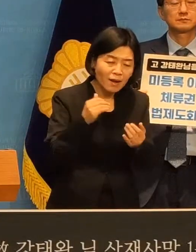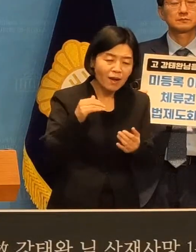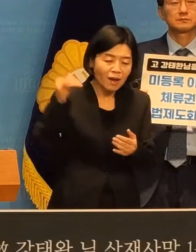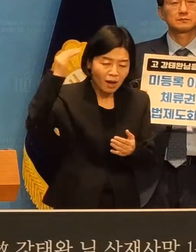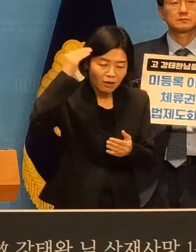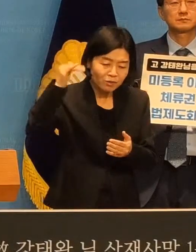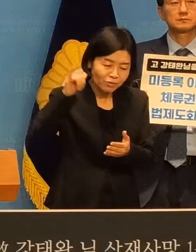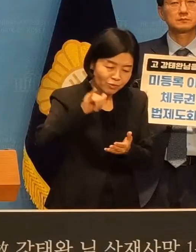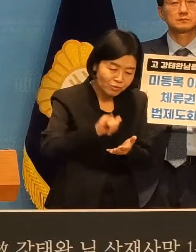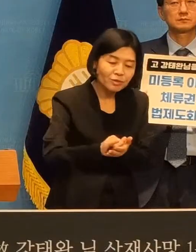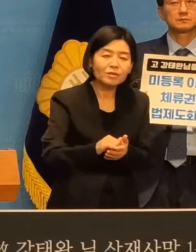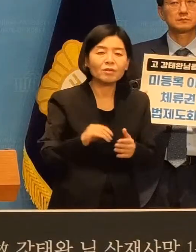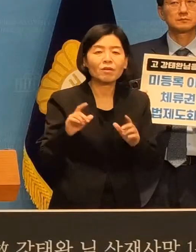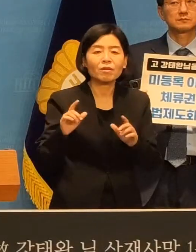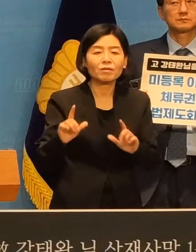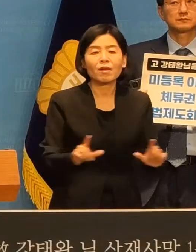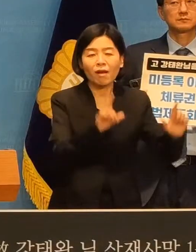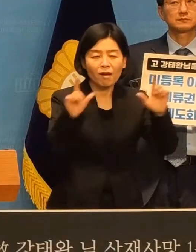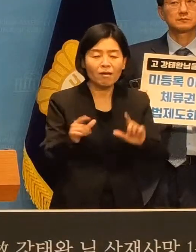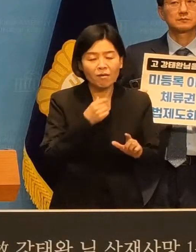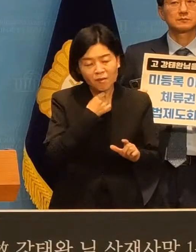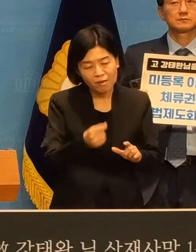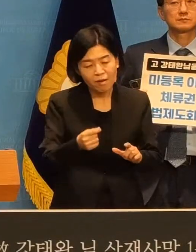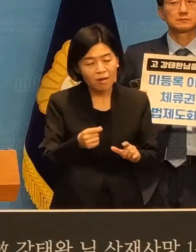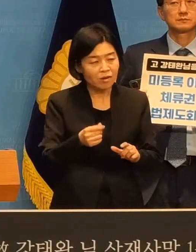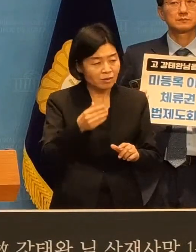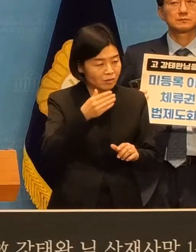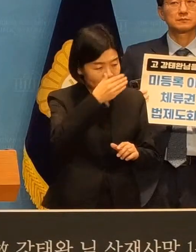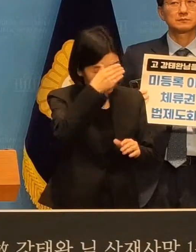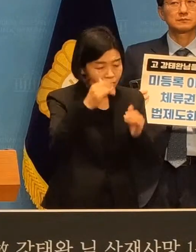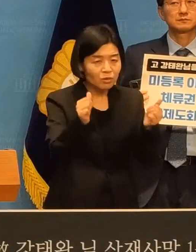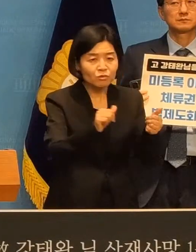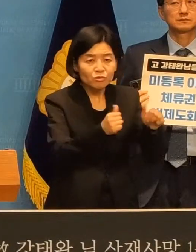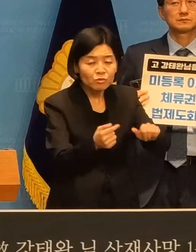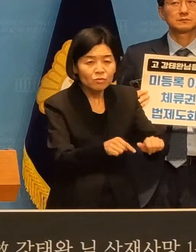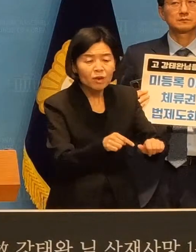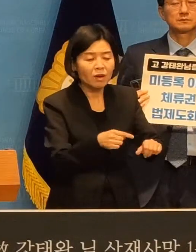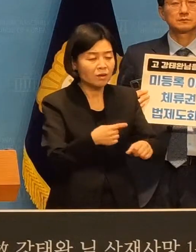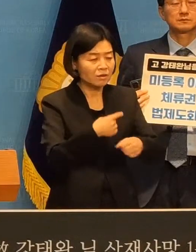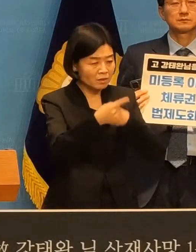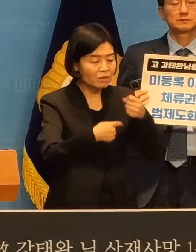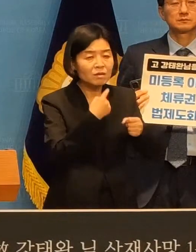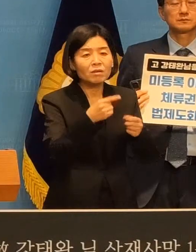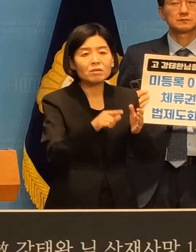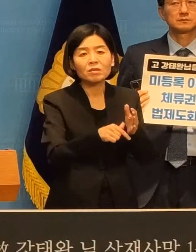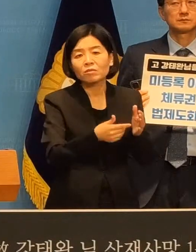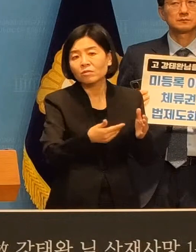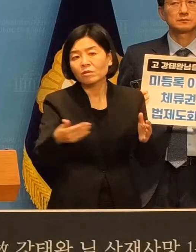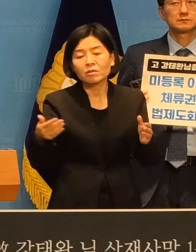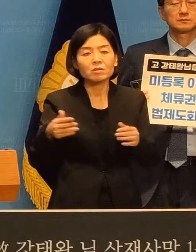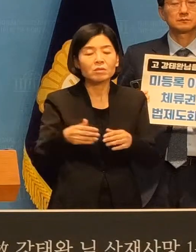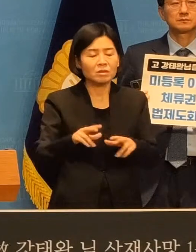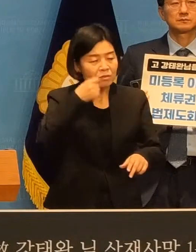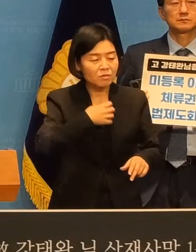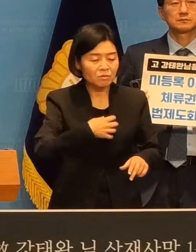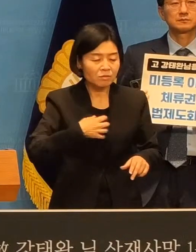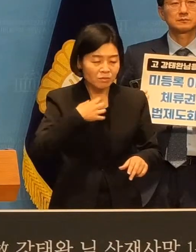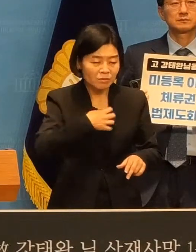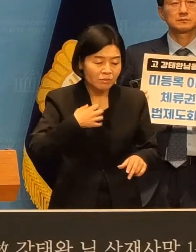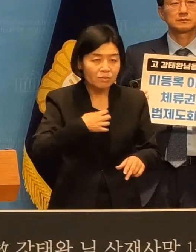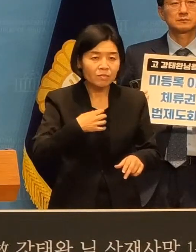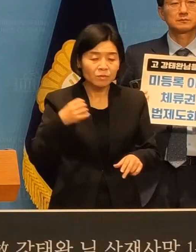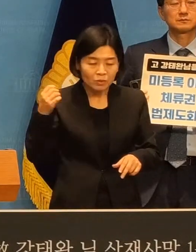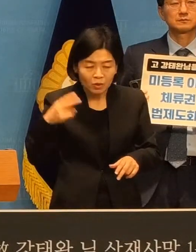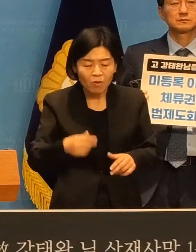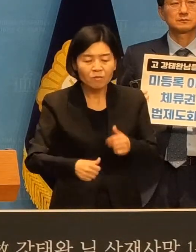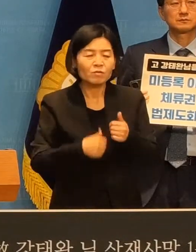꿈꿨던 한 청년의 죽음 앞에서 우리는 1년이 지난 지금도 여전히 슬픔과 분노를 금할 길이 없다.